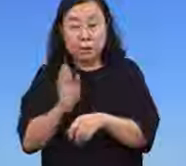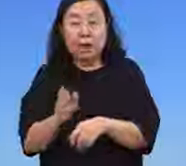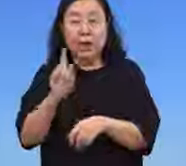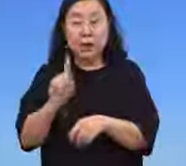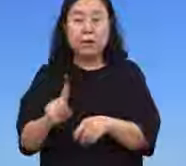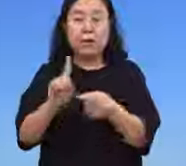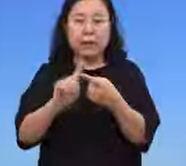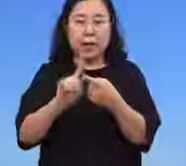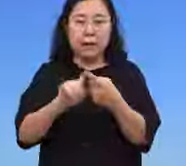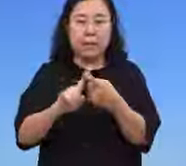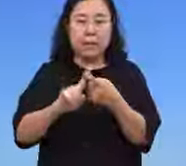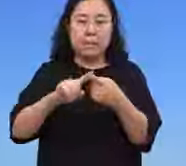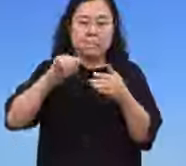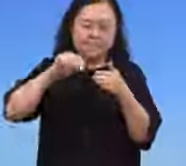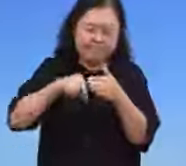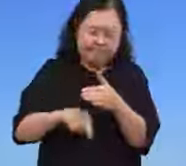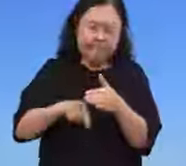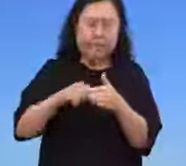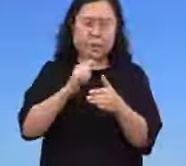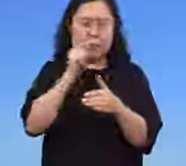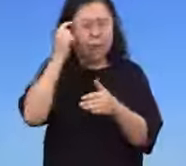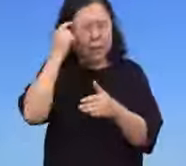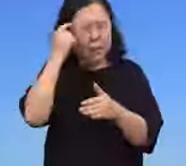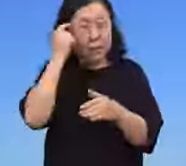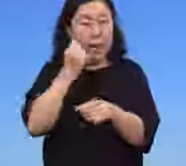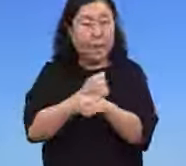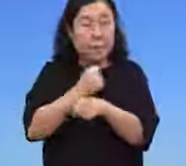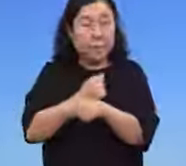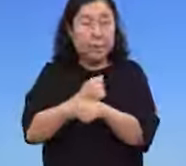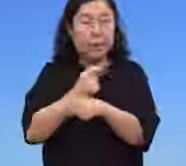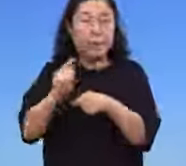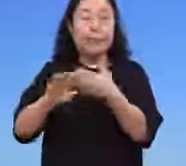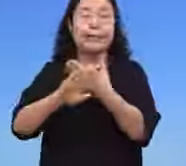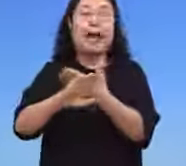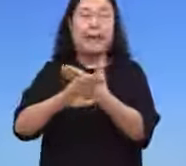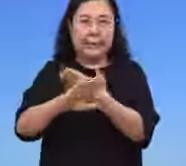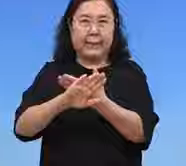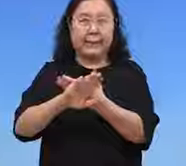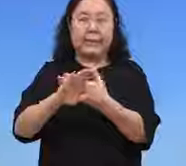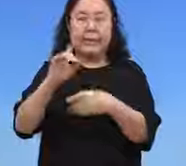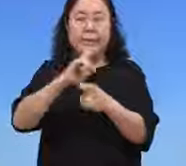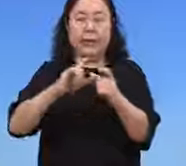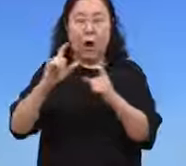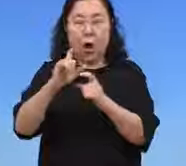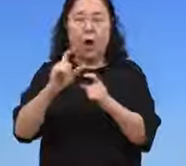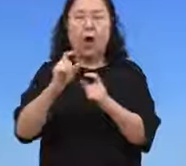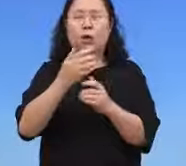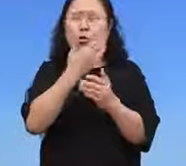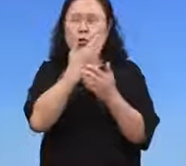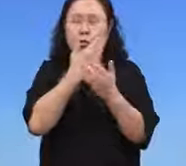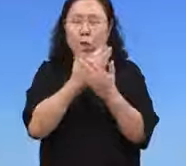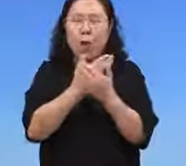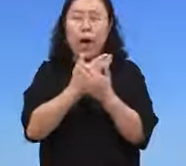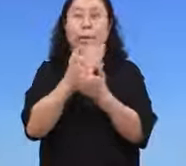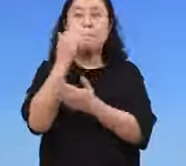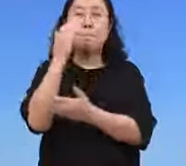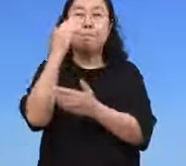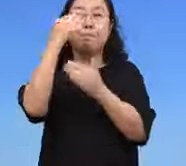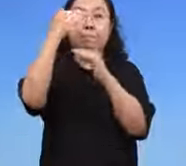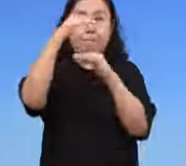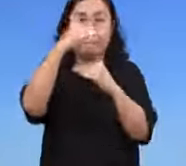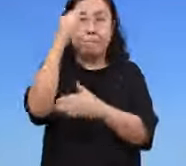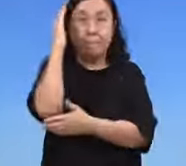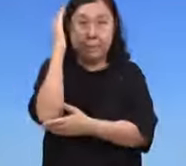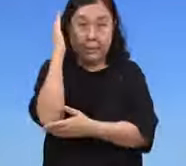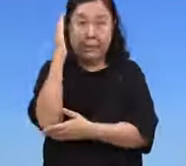깊이 묵상하다가 보면은 그런 차원을 뛰어넘는 너무나 중요한 메시지들이 이 열무나 비유 안에